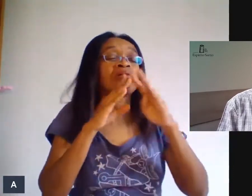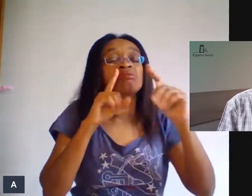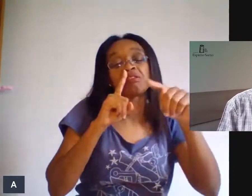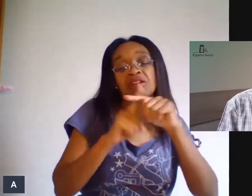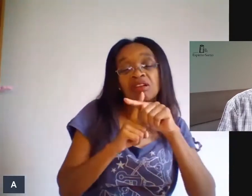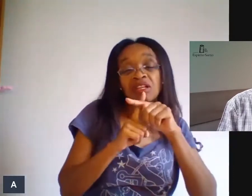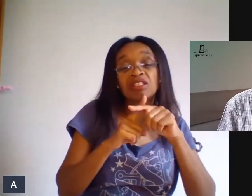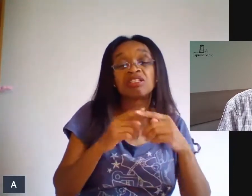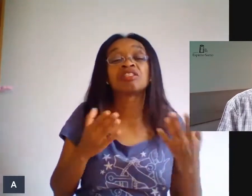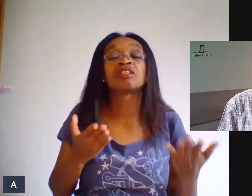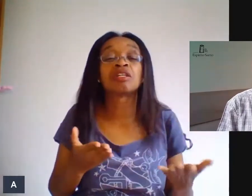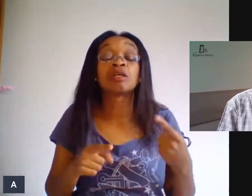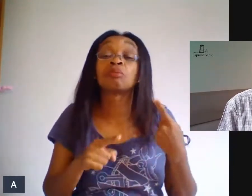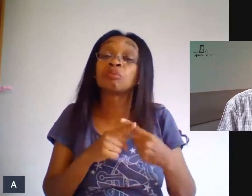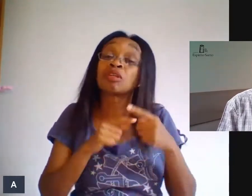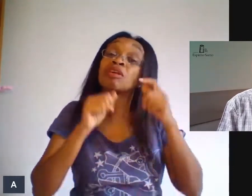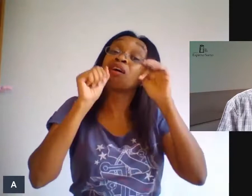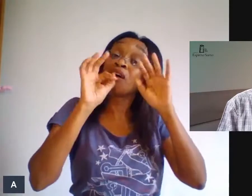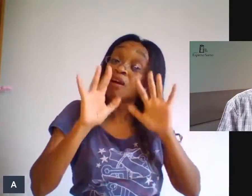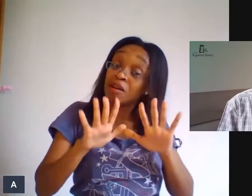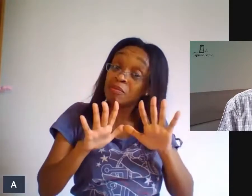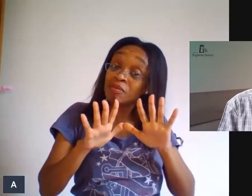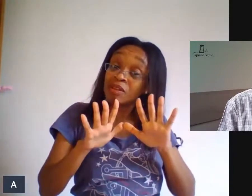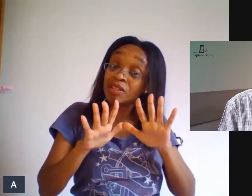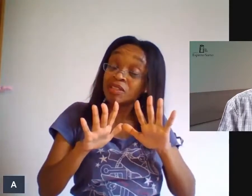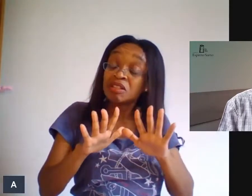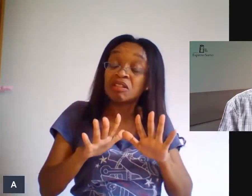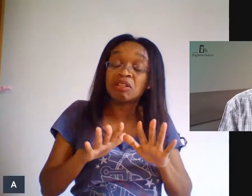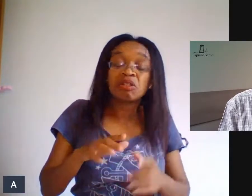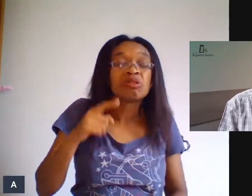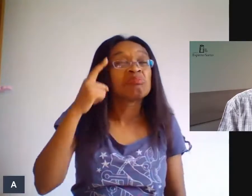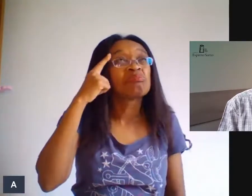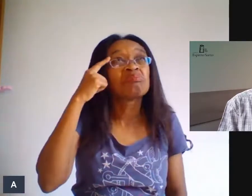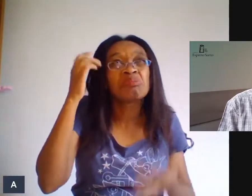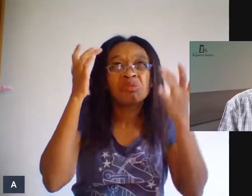do que mesmo na vida espiritual que fala